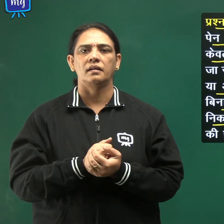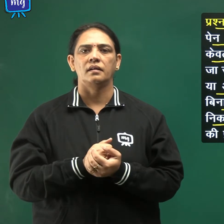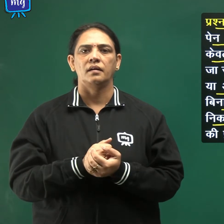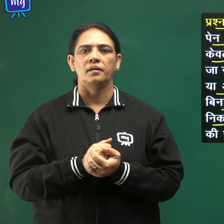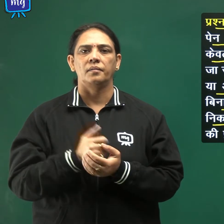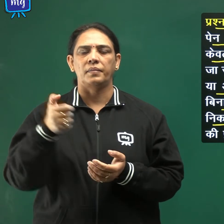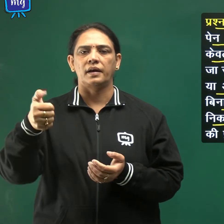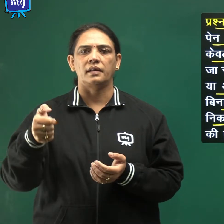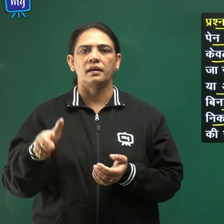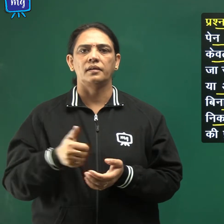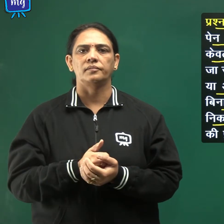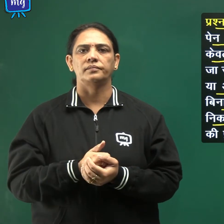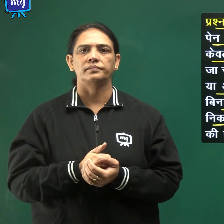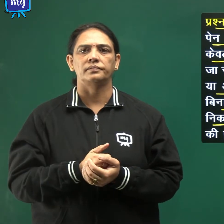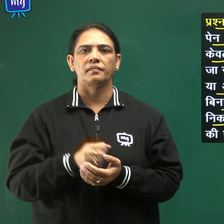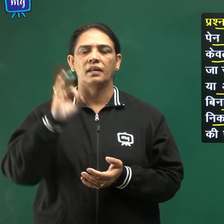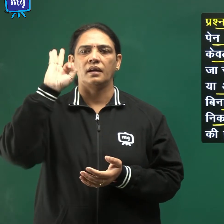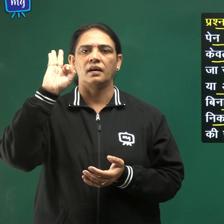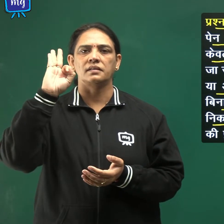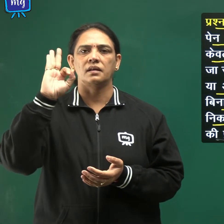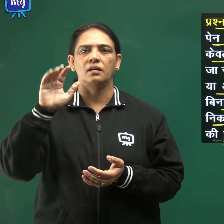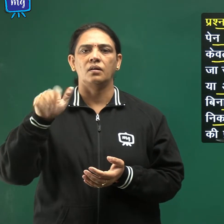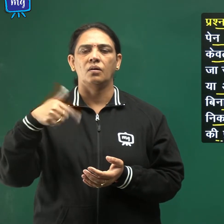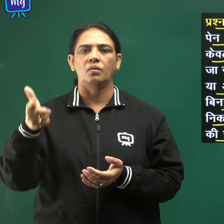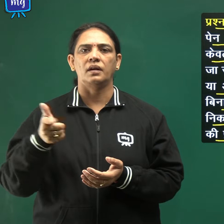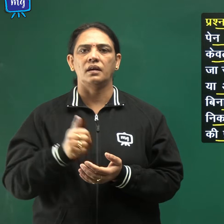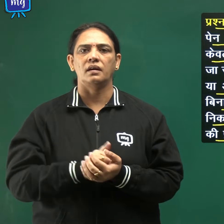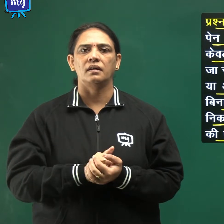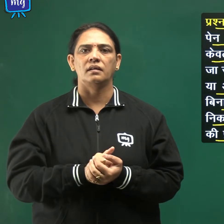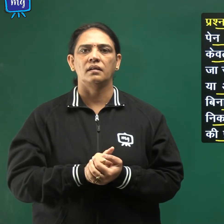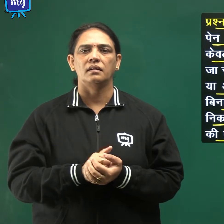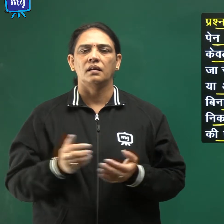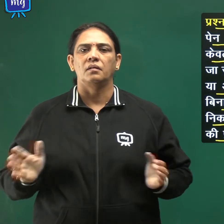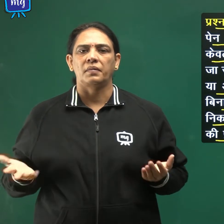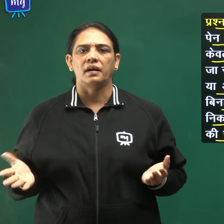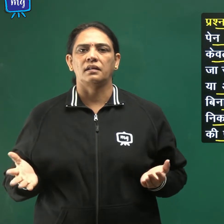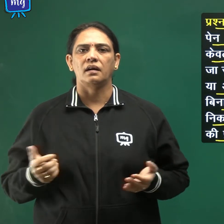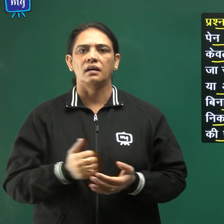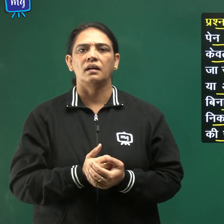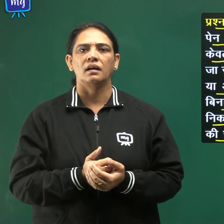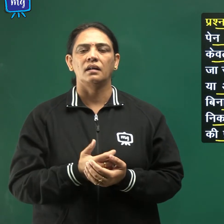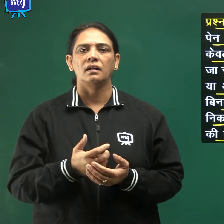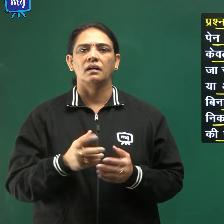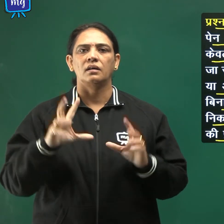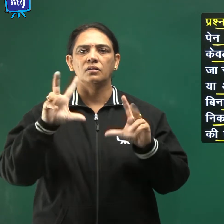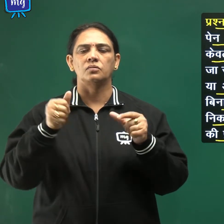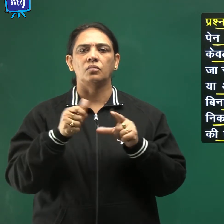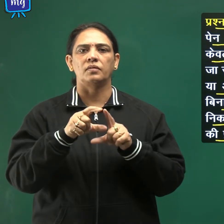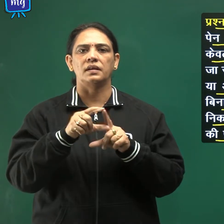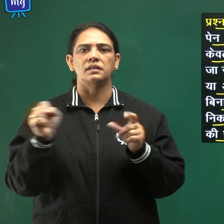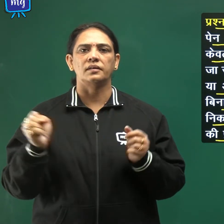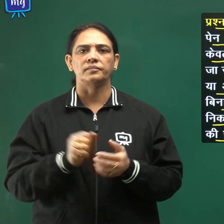एक पैन के एक अच्छा होने कि की प्रायिकता ज्ञात कीजिए